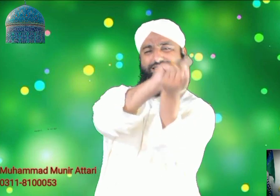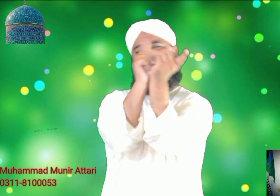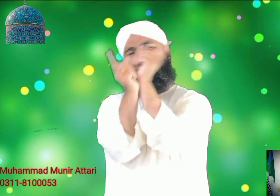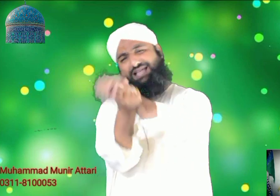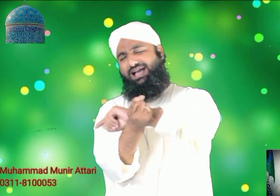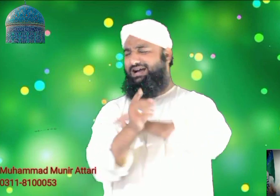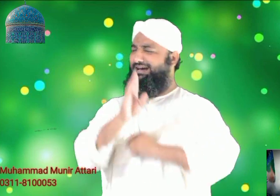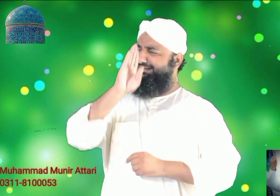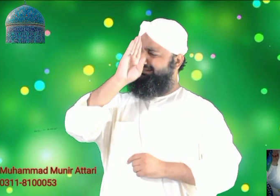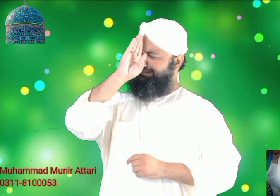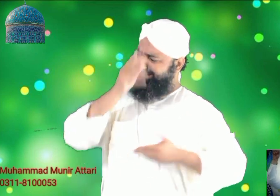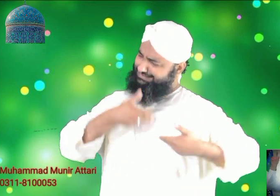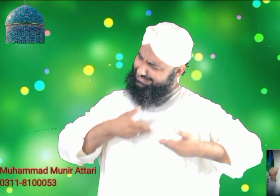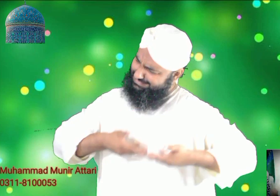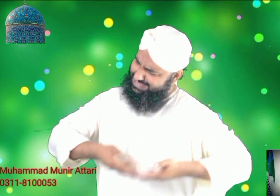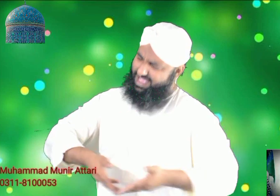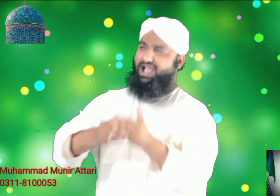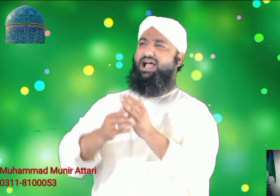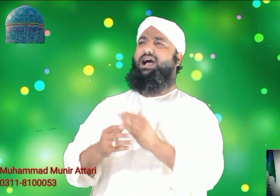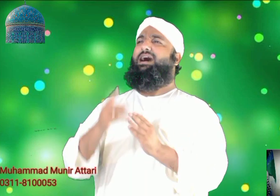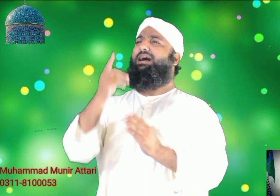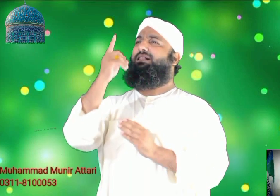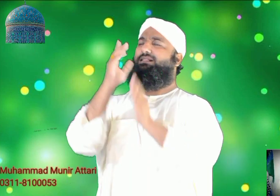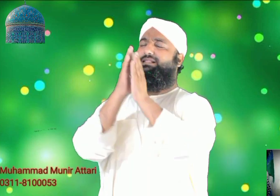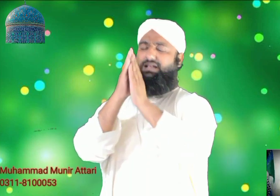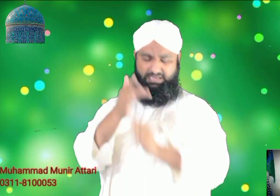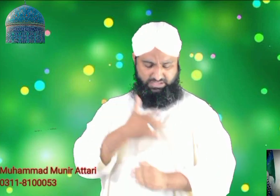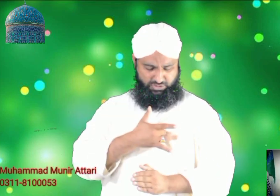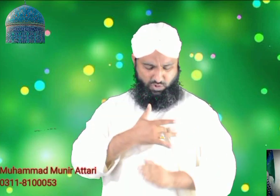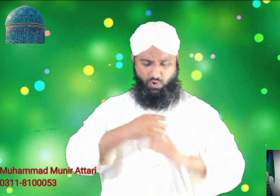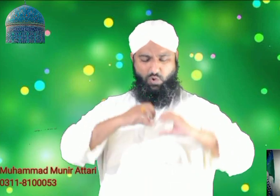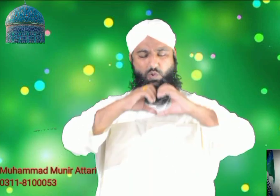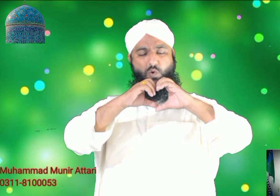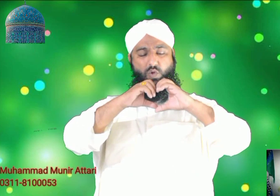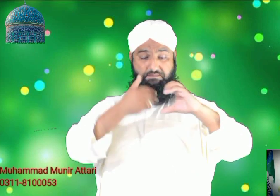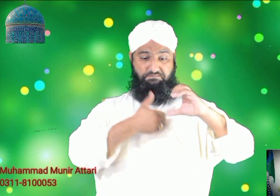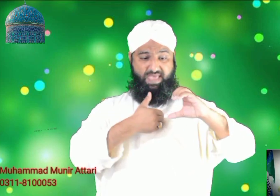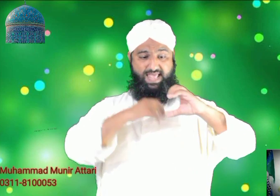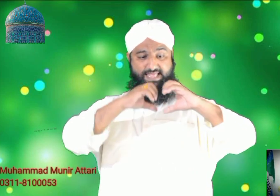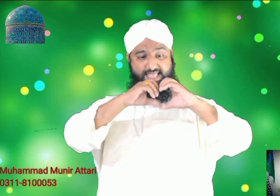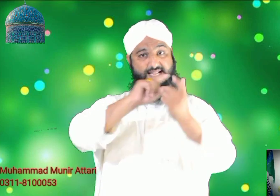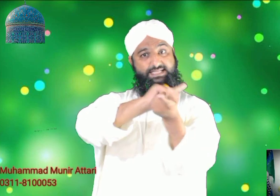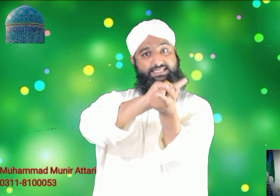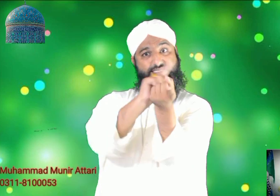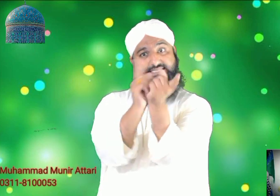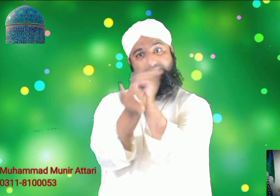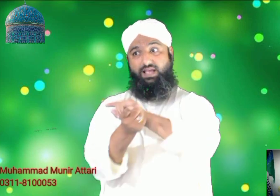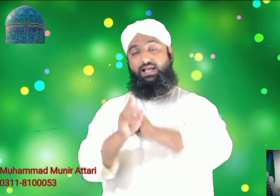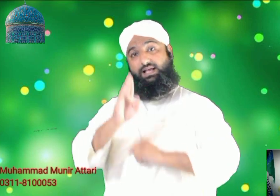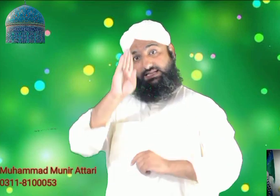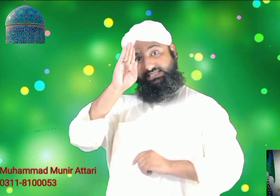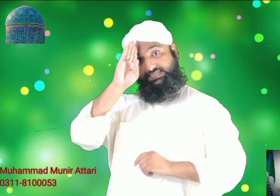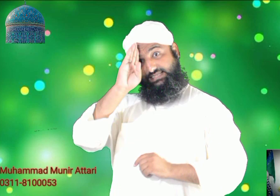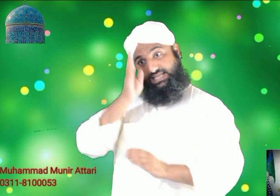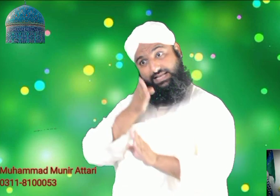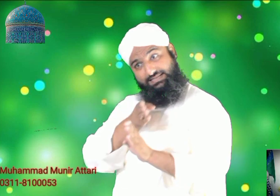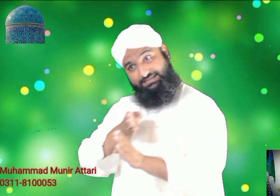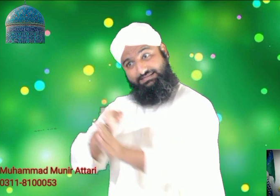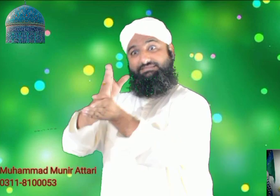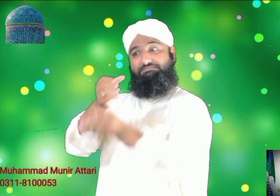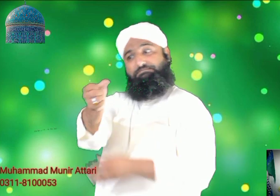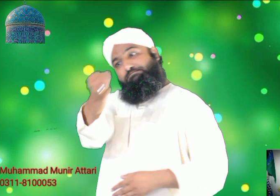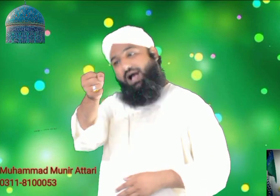دینک، اے دلوں کو پھیرنے والے میرے دل کو اپنے دین پر ثابت قدمی عطا فرما. کہو